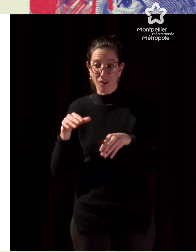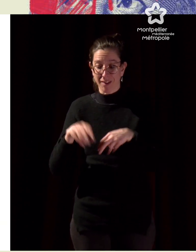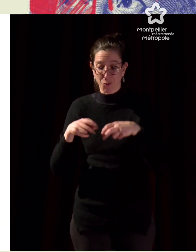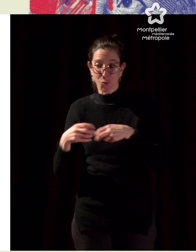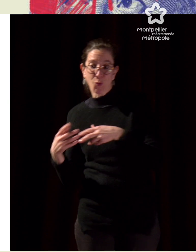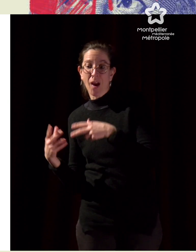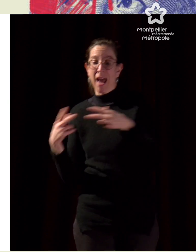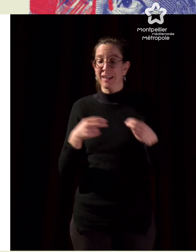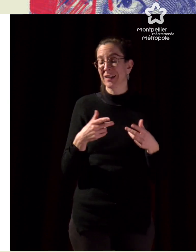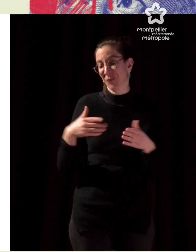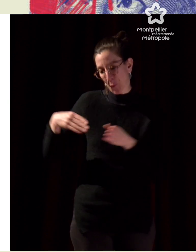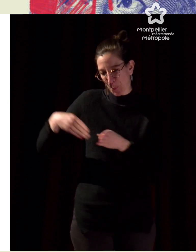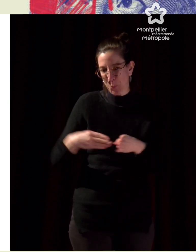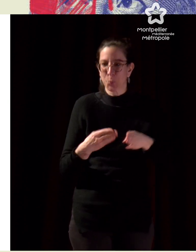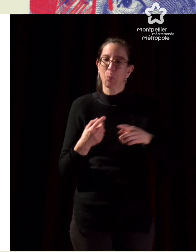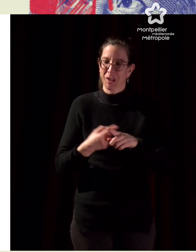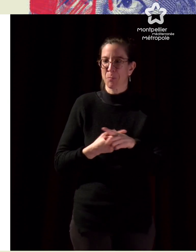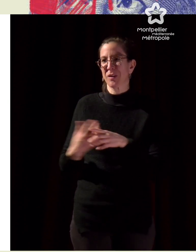Et la question